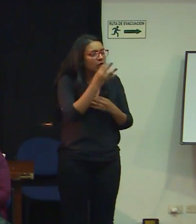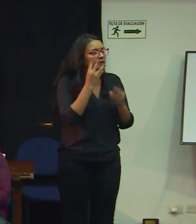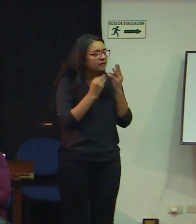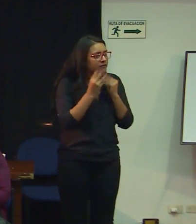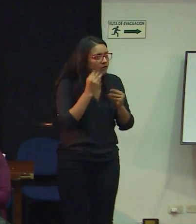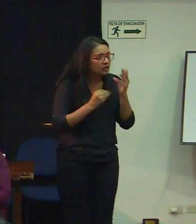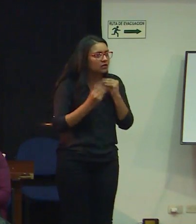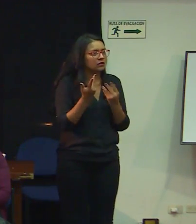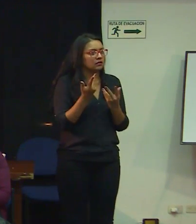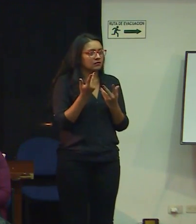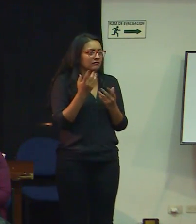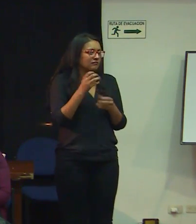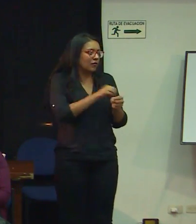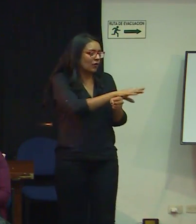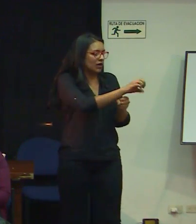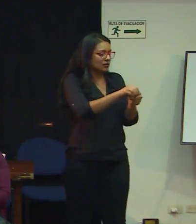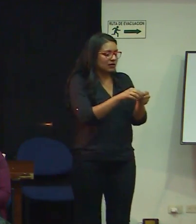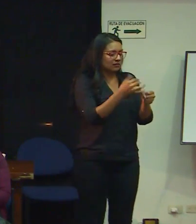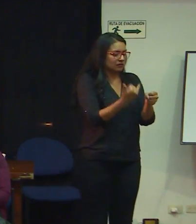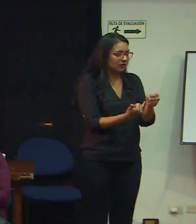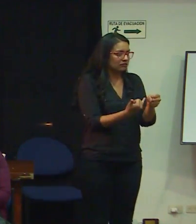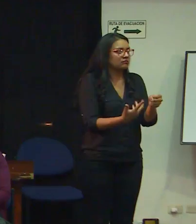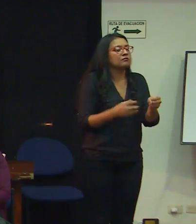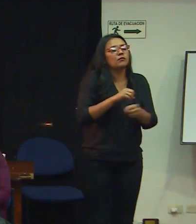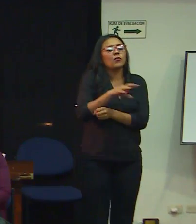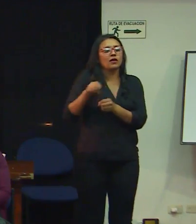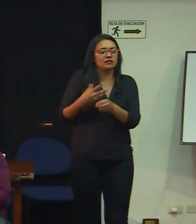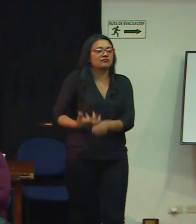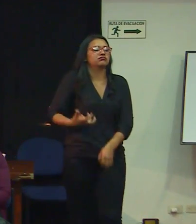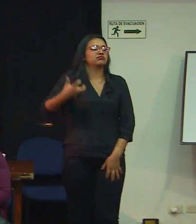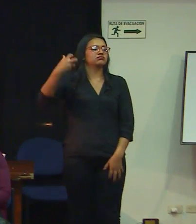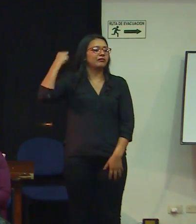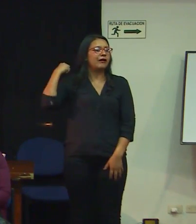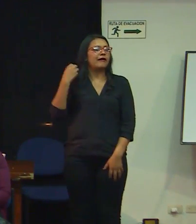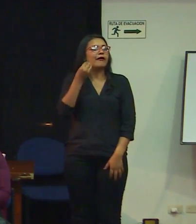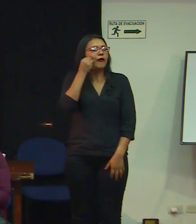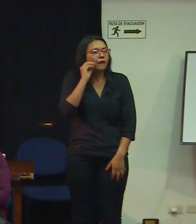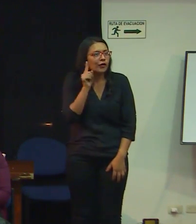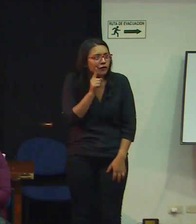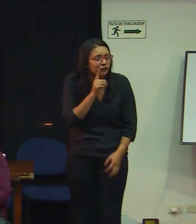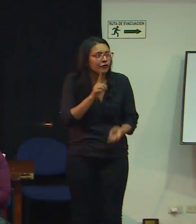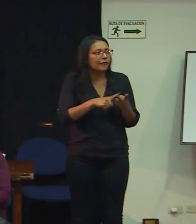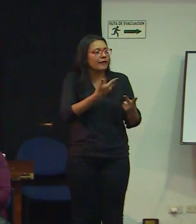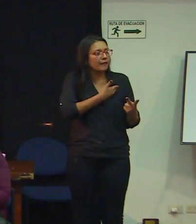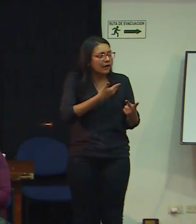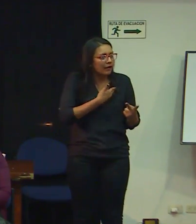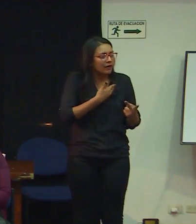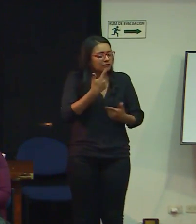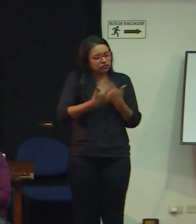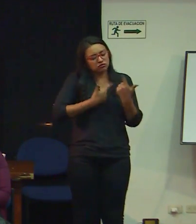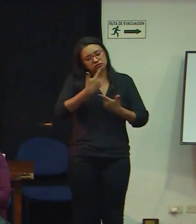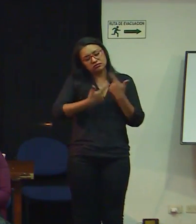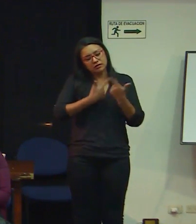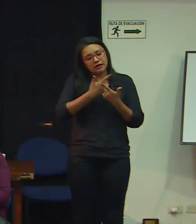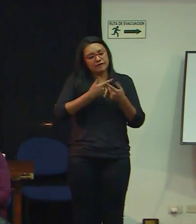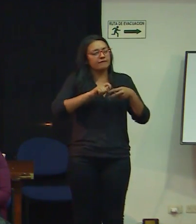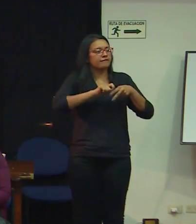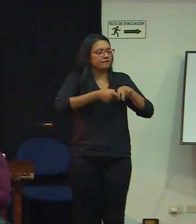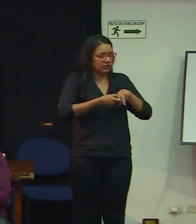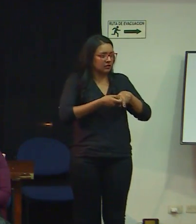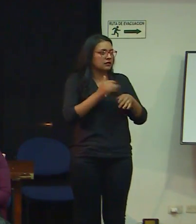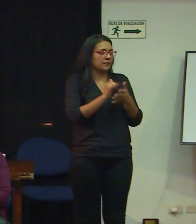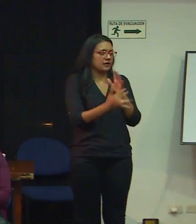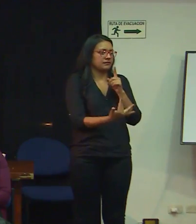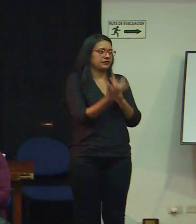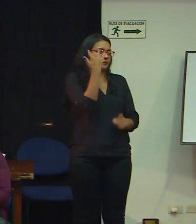las poblaciones actuales como las generaciones anteriores, abuelos, madres, que vivieron y fueron víctimas del conflicto